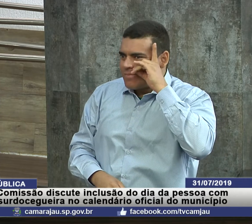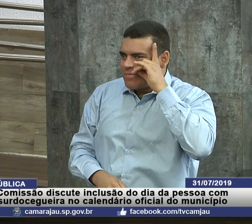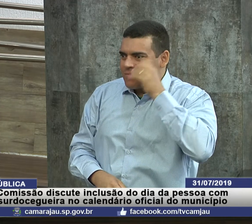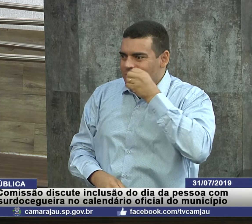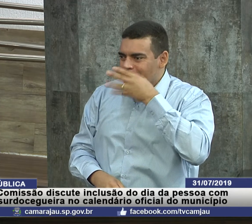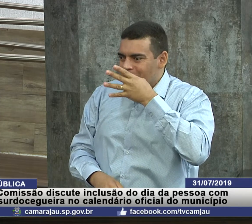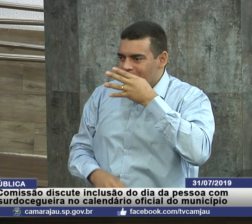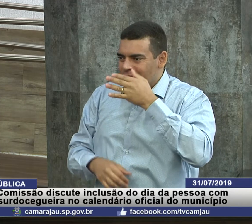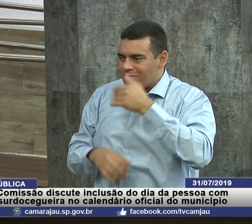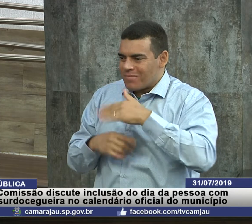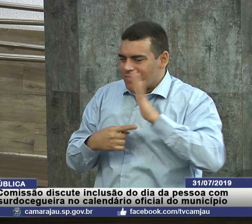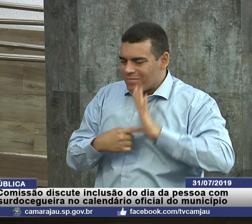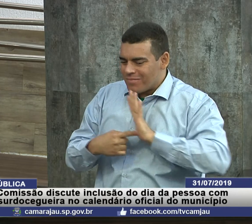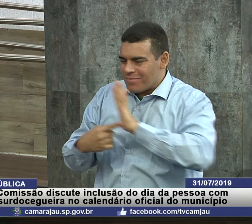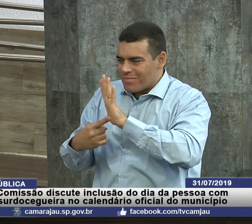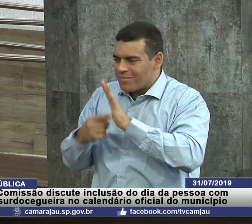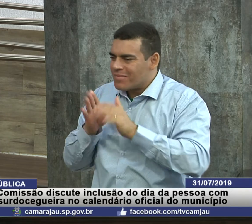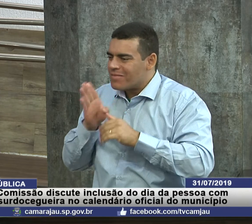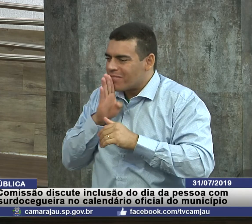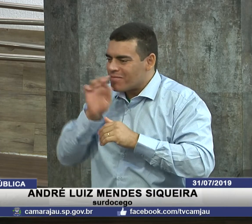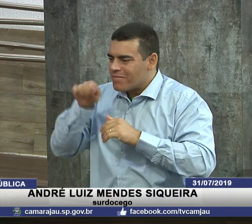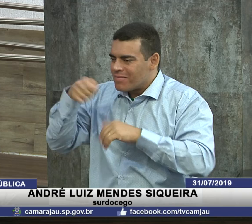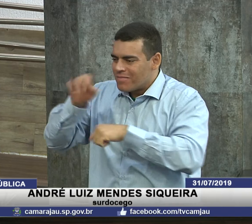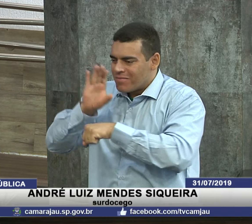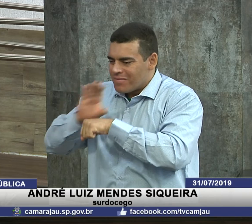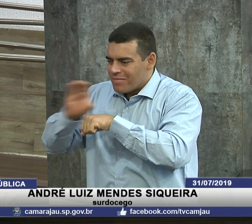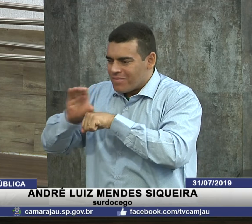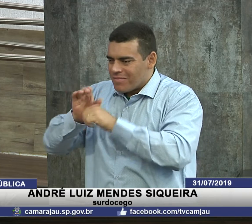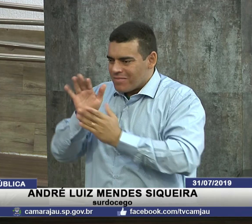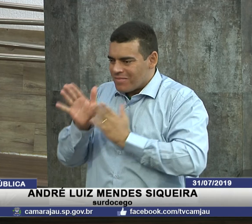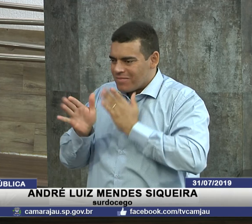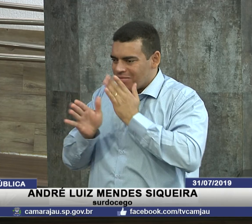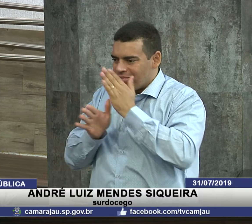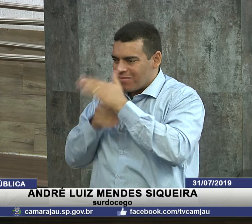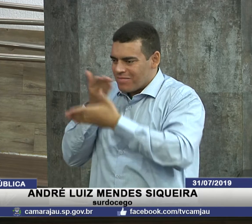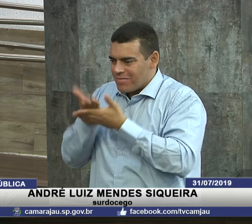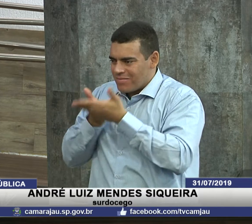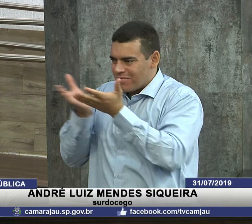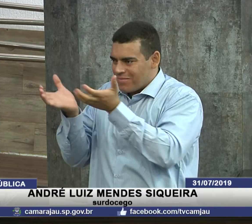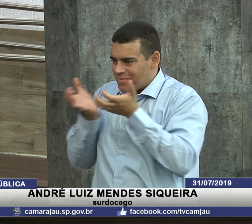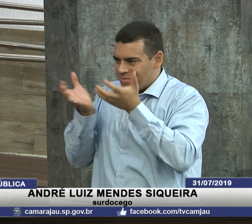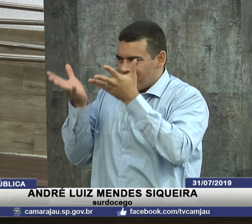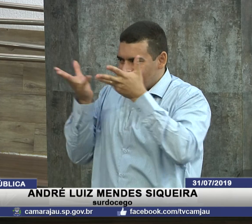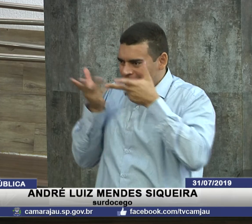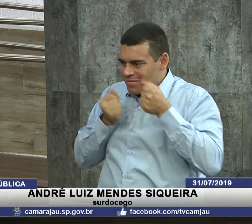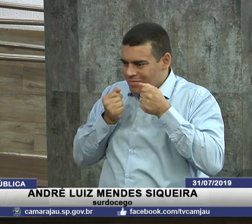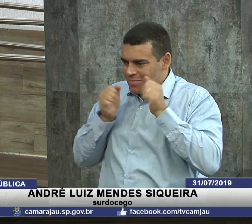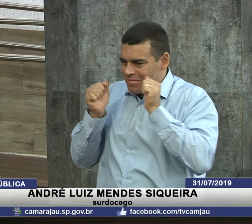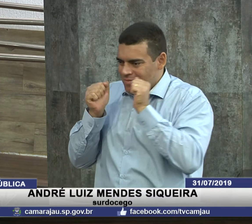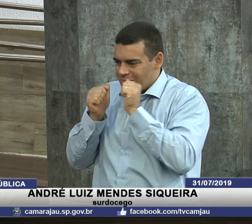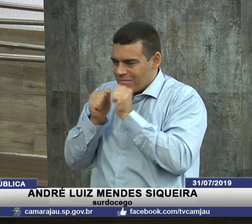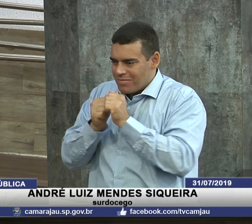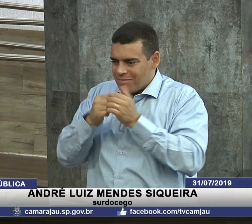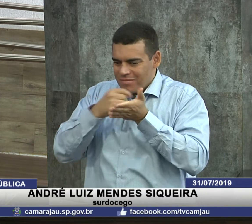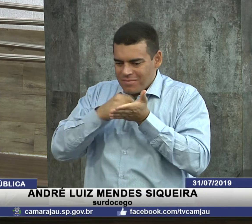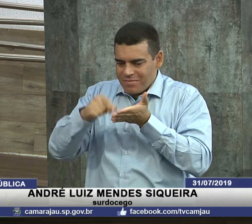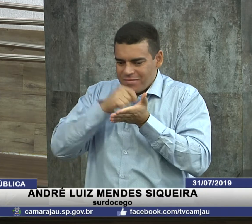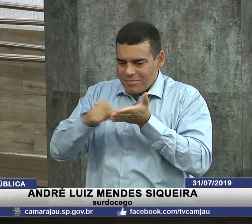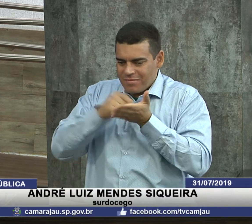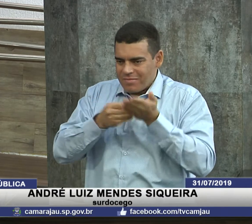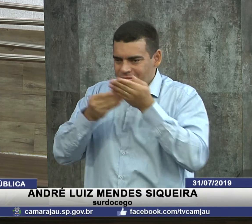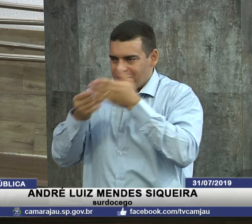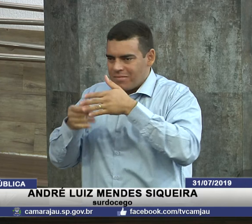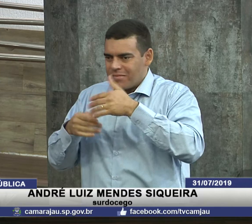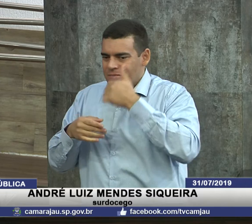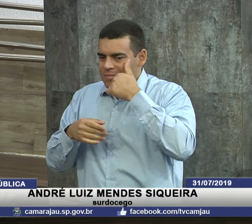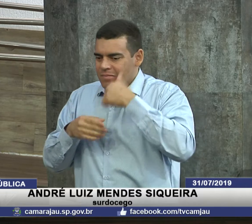"Oi, moço, tudo bem? O senhor está trabalhando aí? Prazer conhecê-lo. Eu sou aluna de um curso de Libras e fiquei sabendo